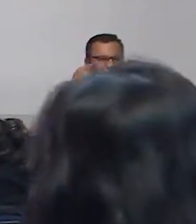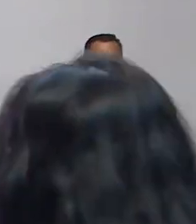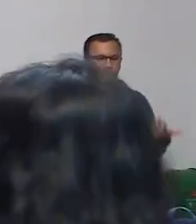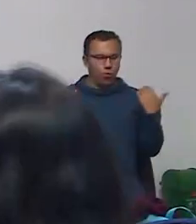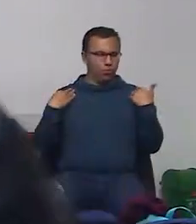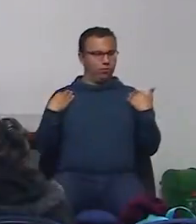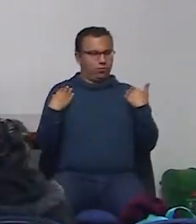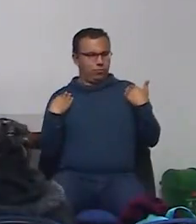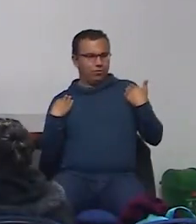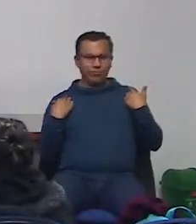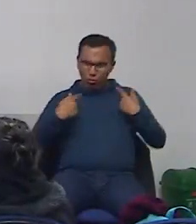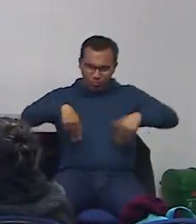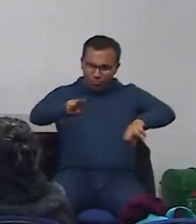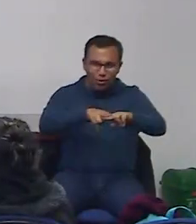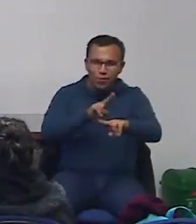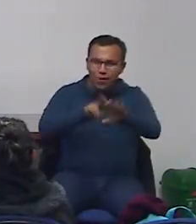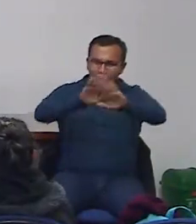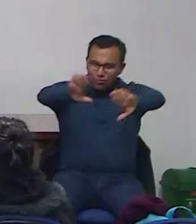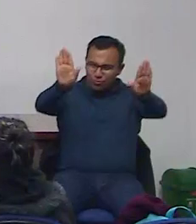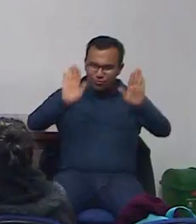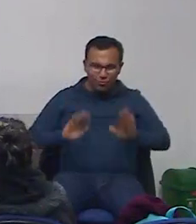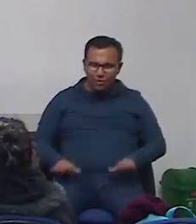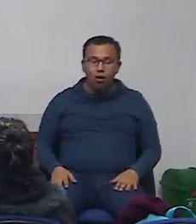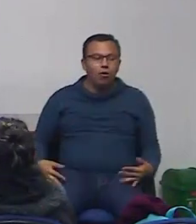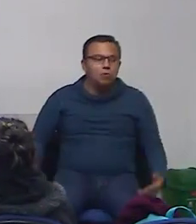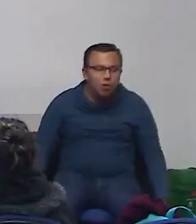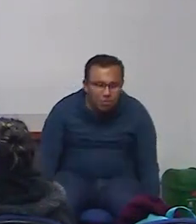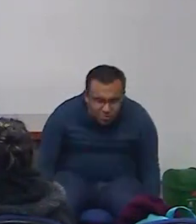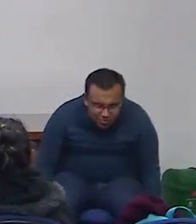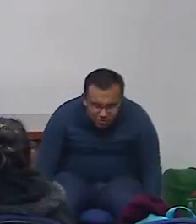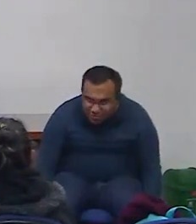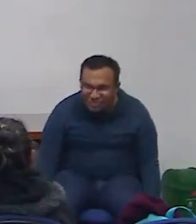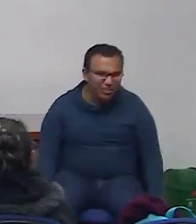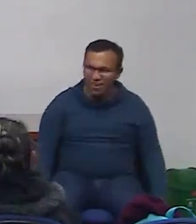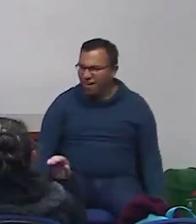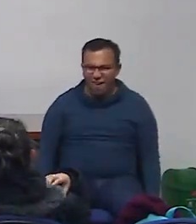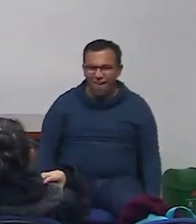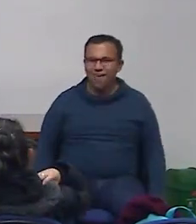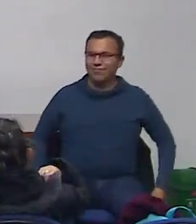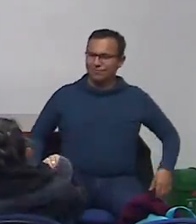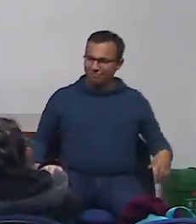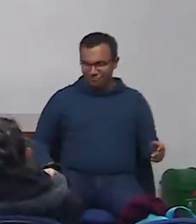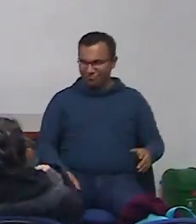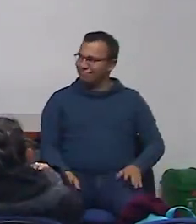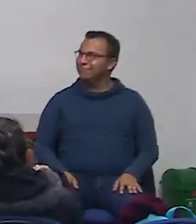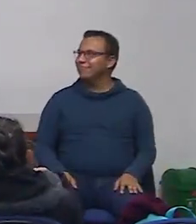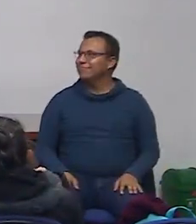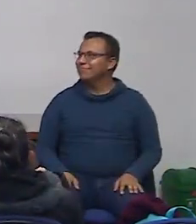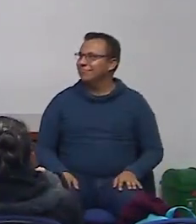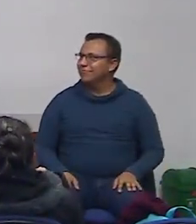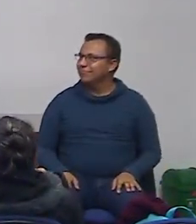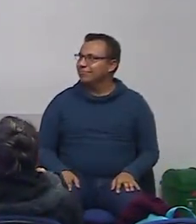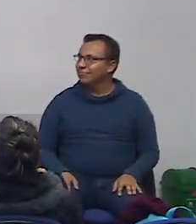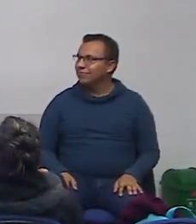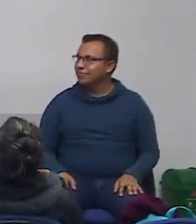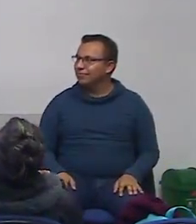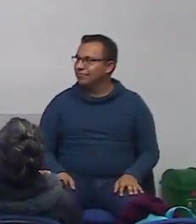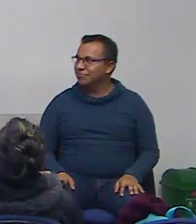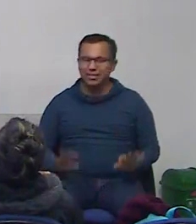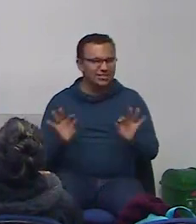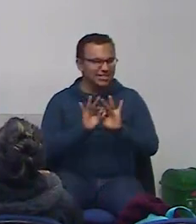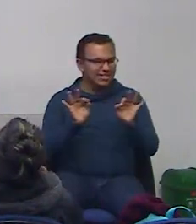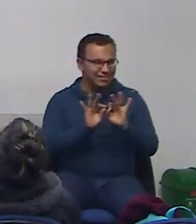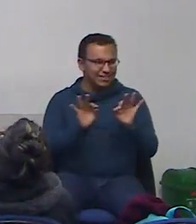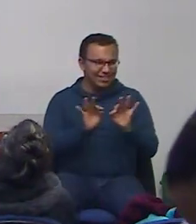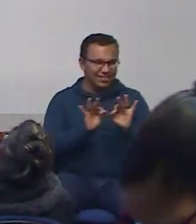no ahí sí como está sentada que estés cómoda Sí pues no así ni Sí si no es un ejercicio muy